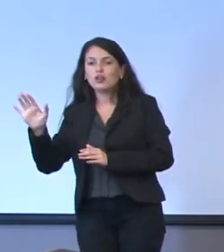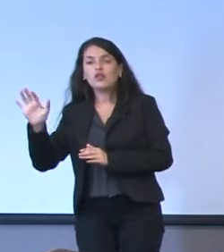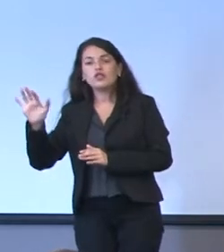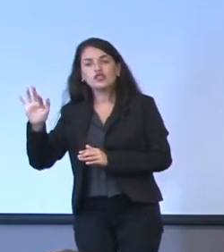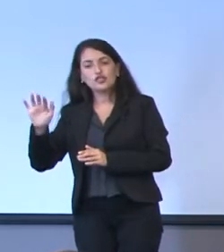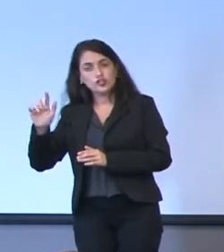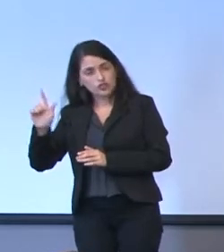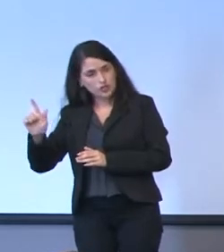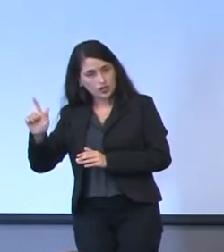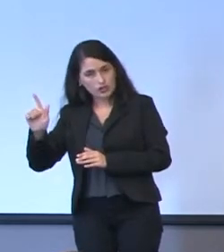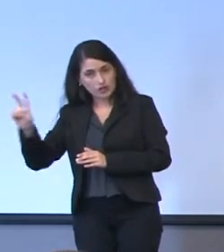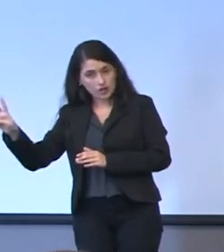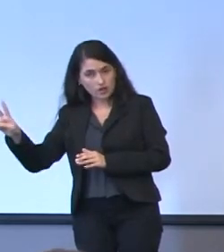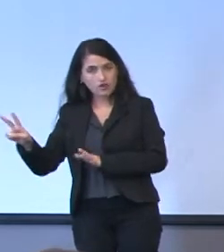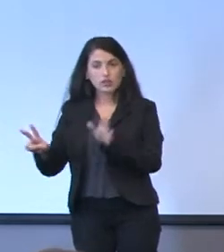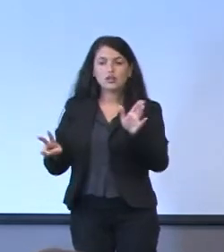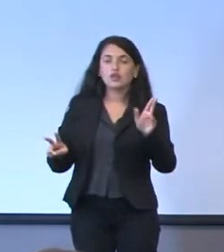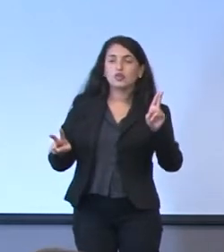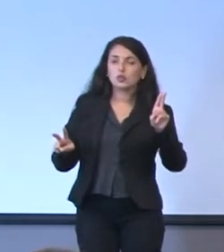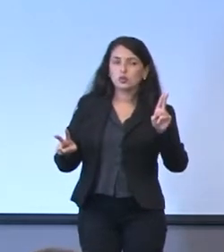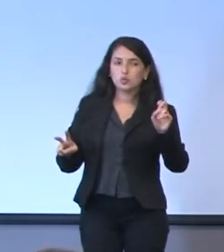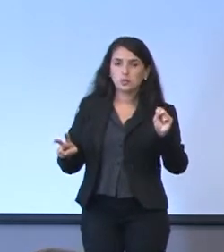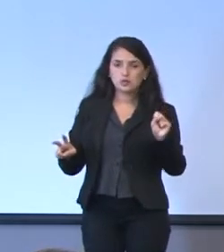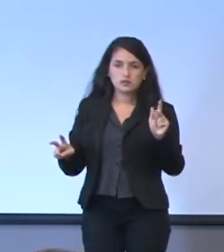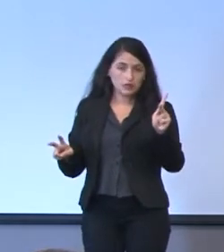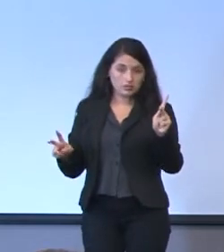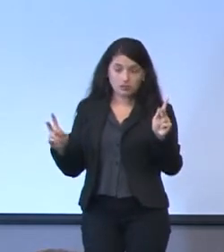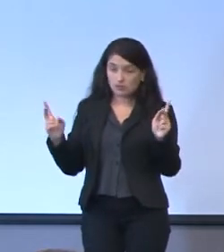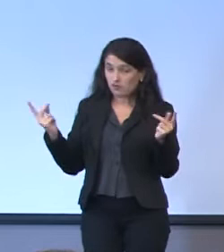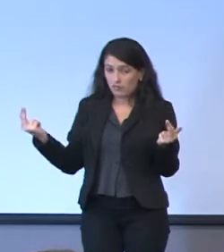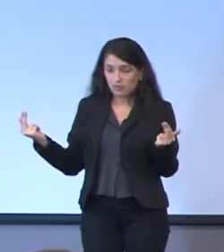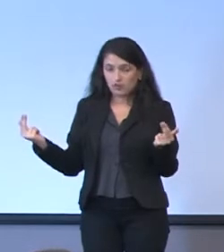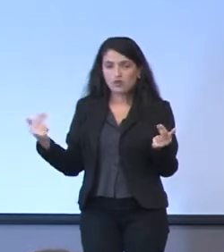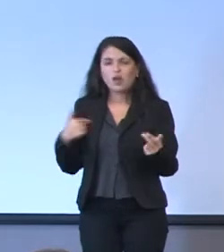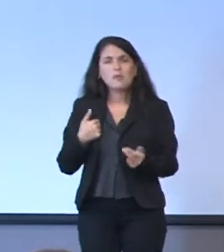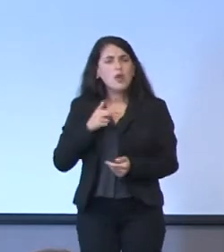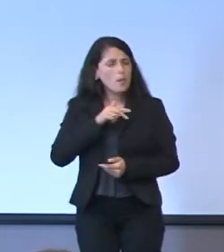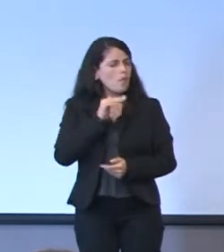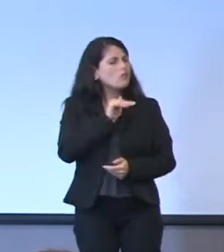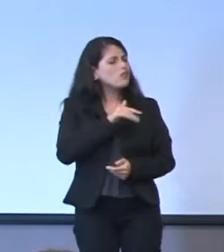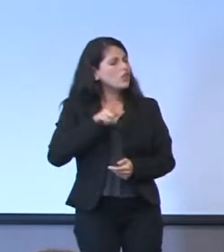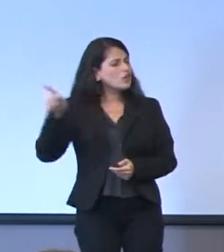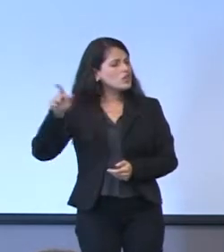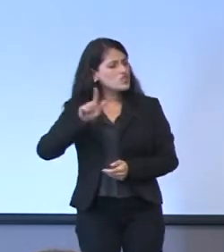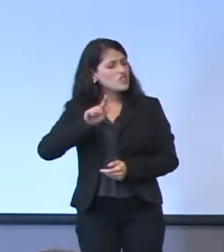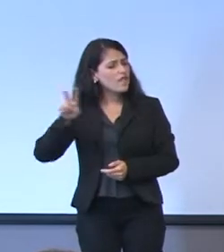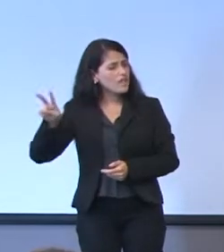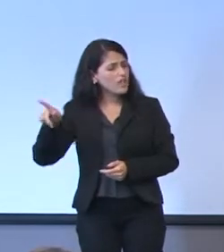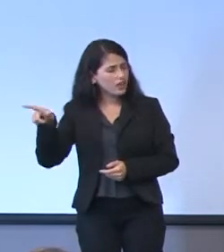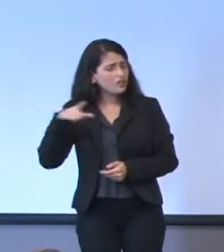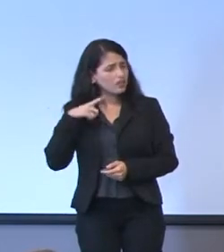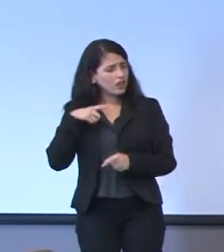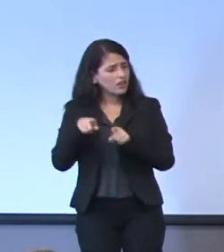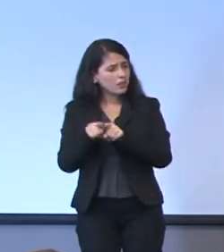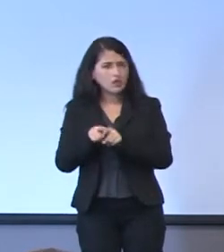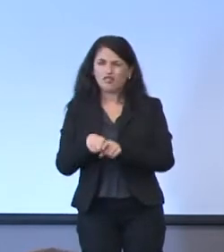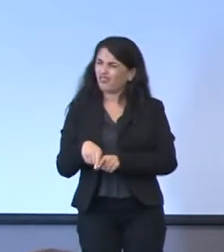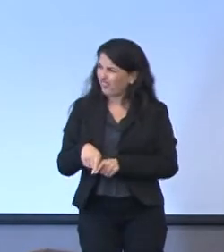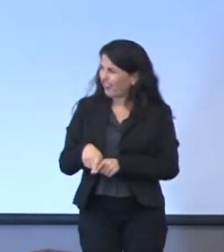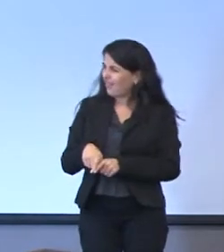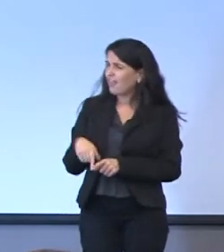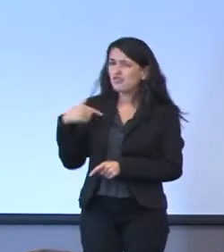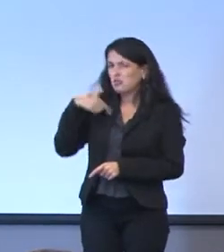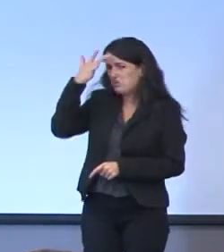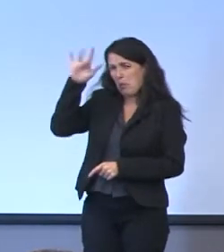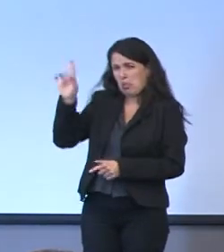Administração da USP, e o meu irmão que falou, olha, tem também a opção da GV, eu nem sabia que a GV fazia parte, coloquei lá como 3ª